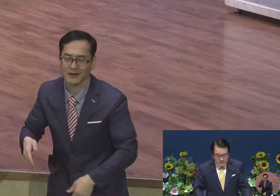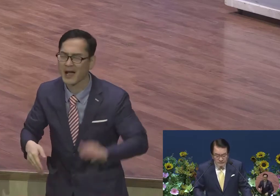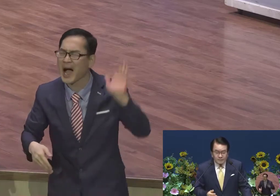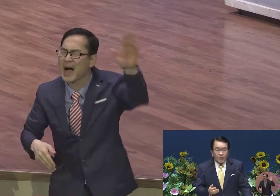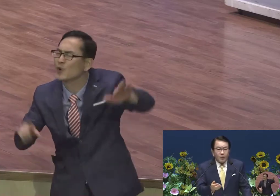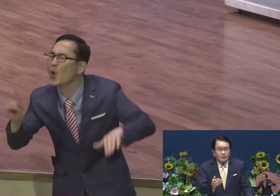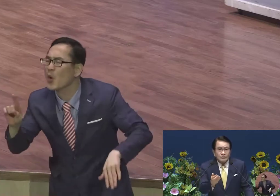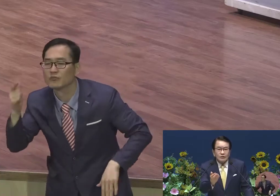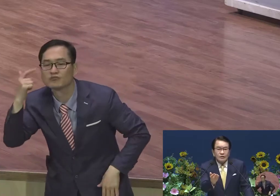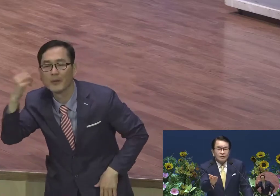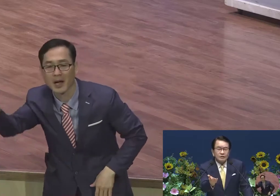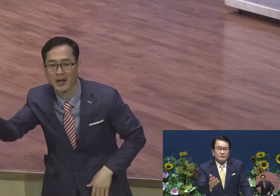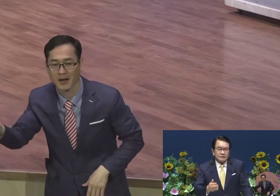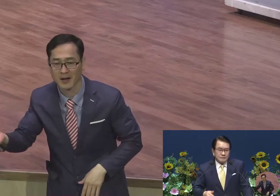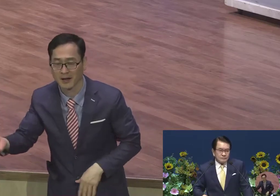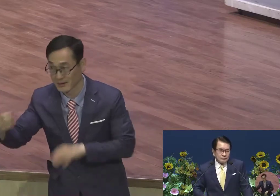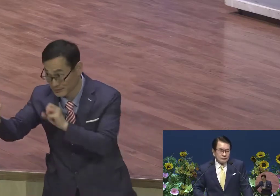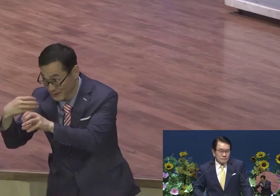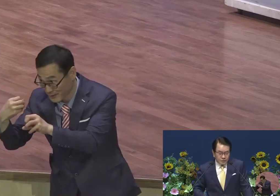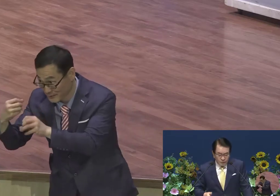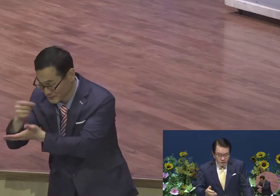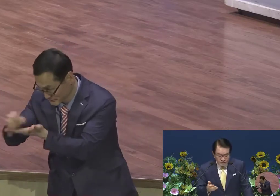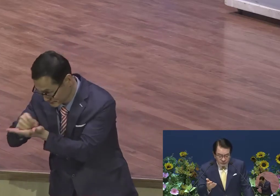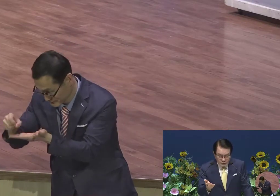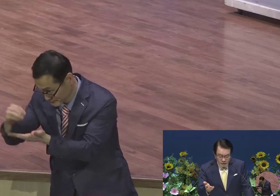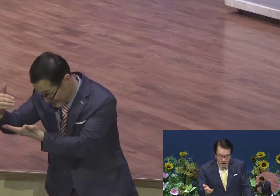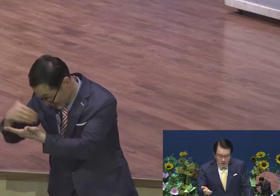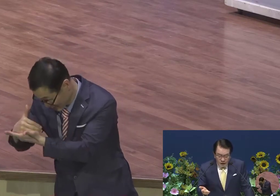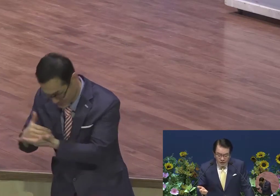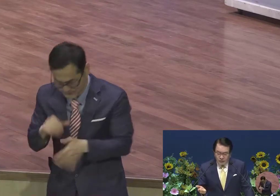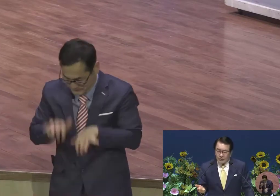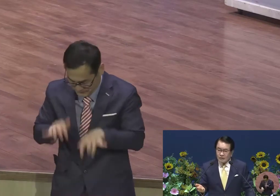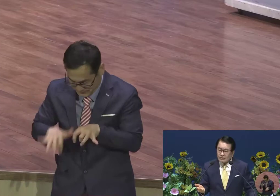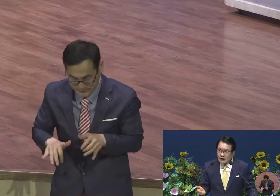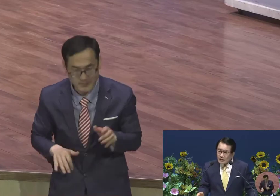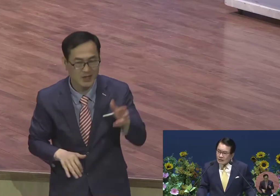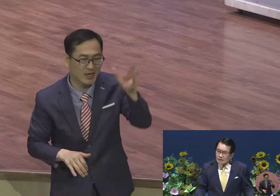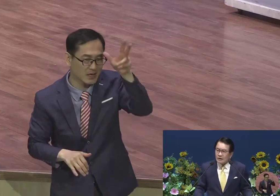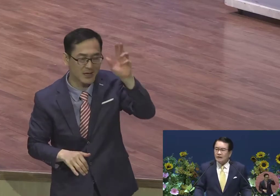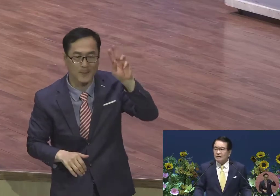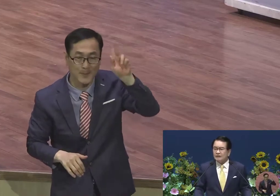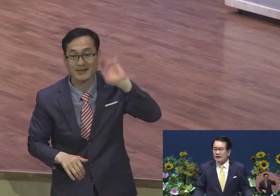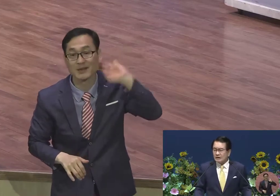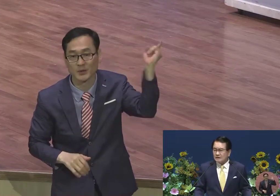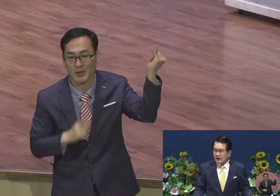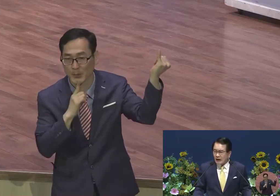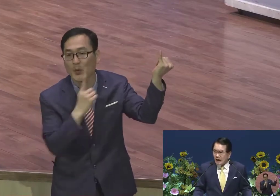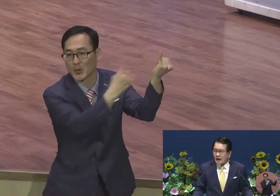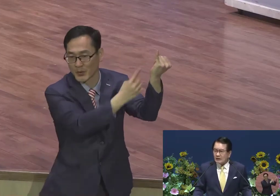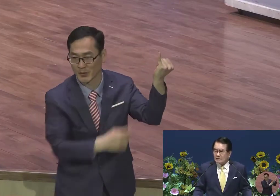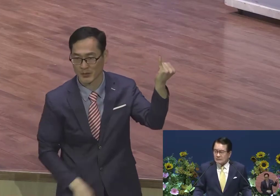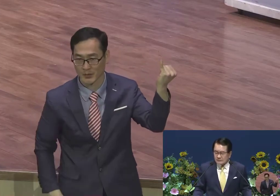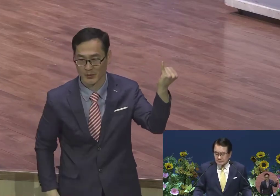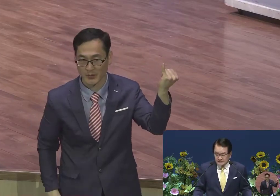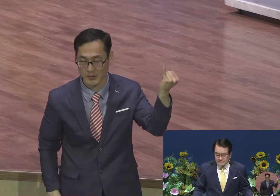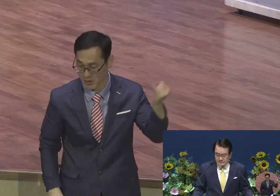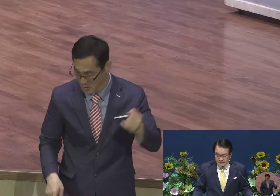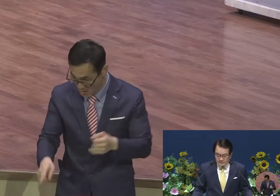이 보고서를 올렸어요 보고서를 아니 경찰이 어떻게 그런 짓을 했느냐